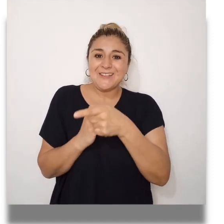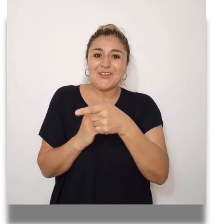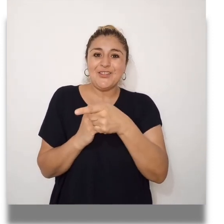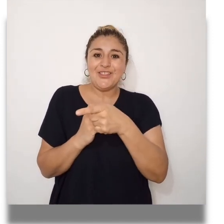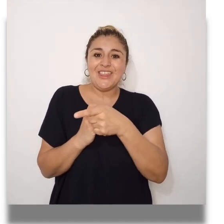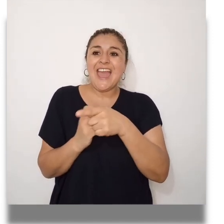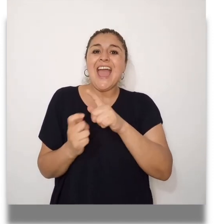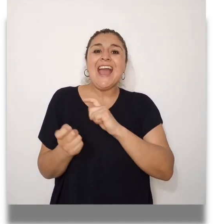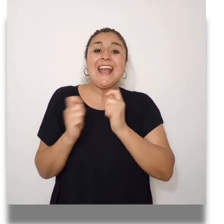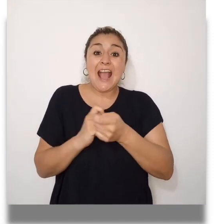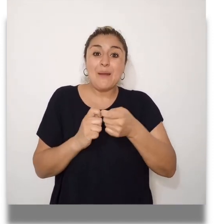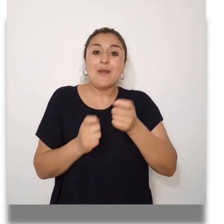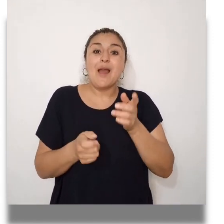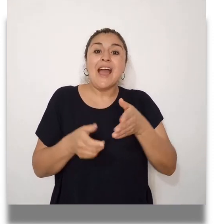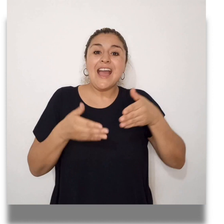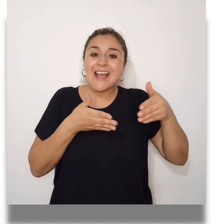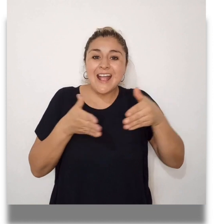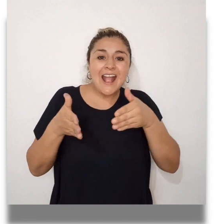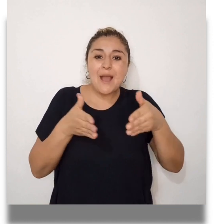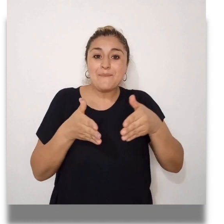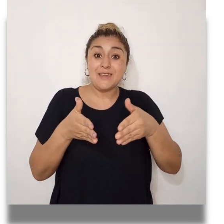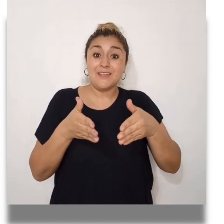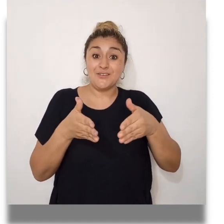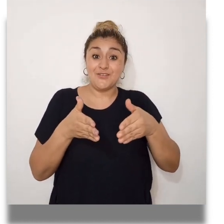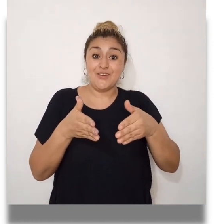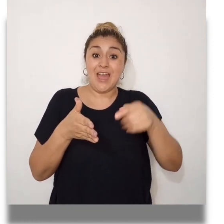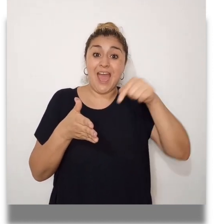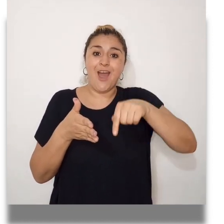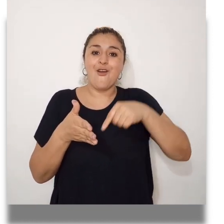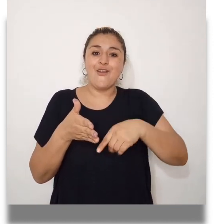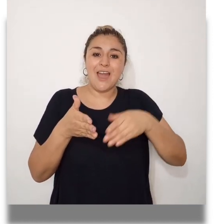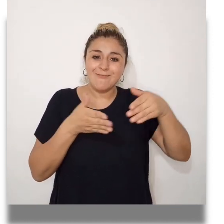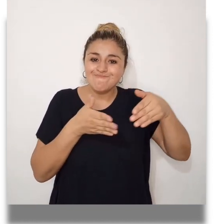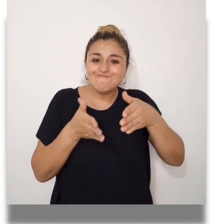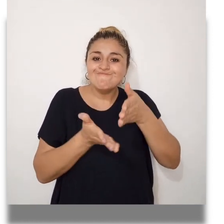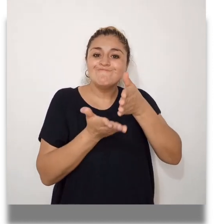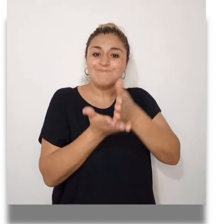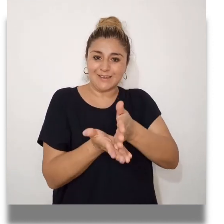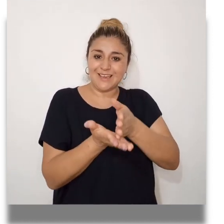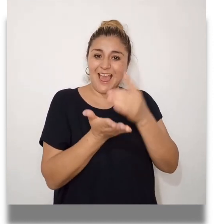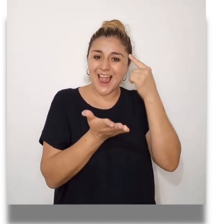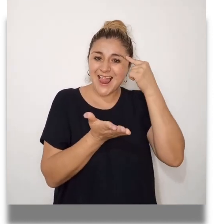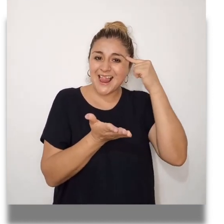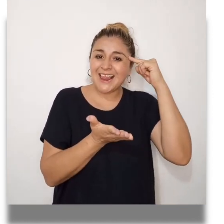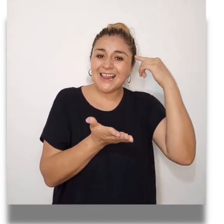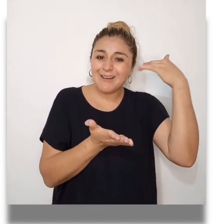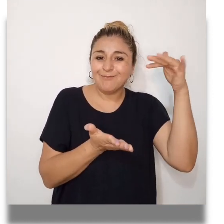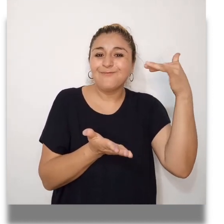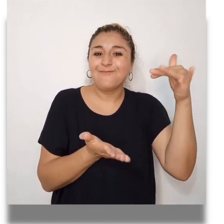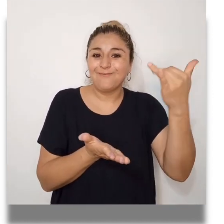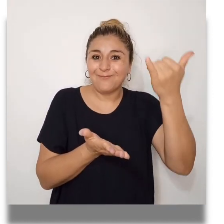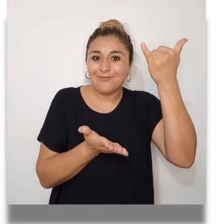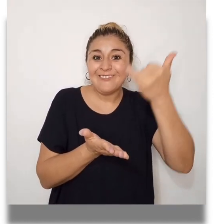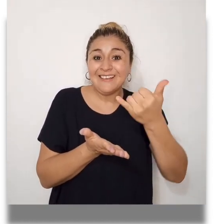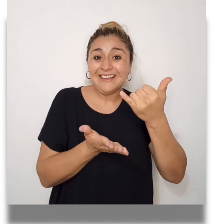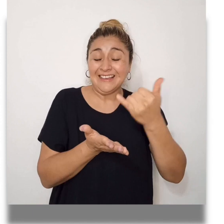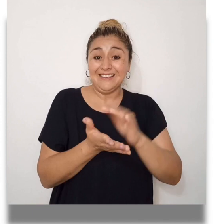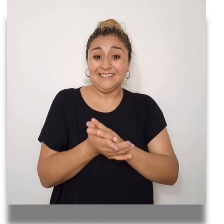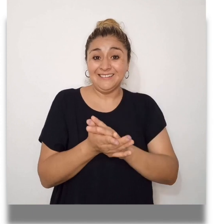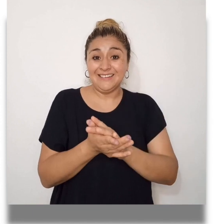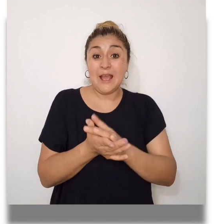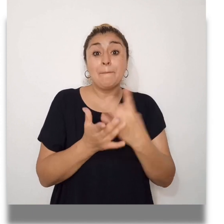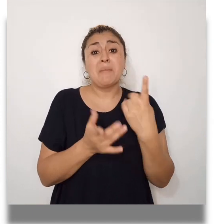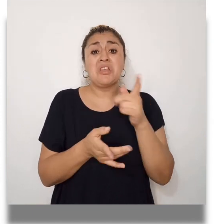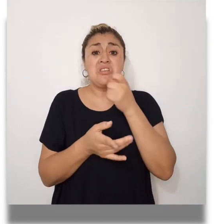de la inteligencia. Si tu demeures dans la voie de l'intelligence. Y si permaneces en el camino de la